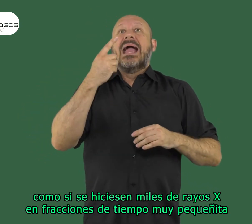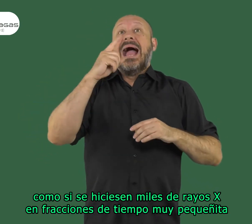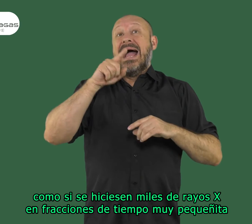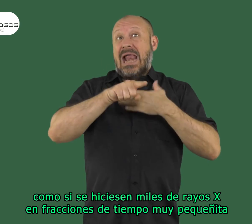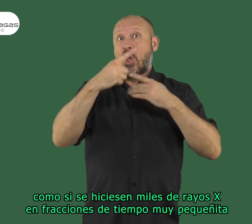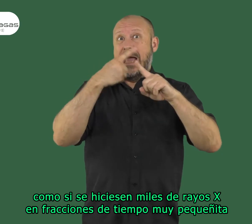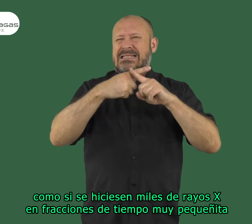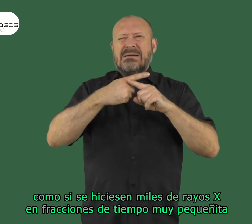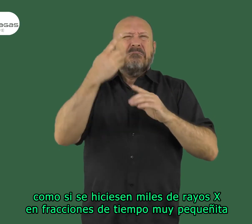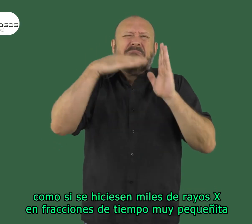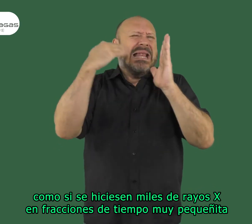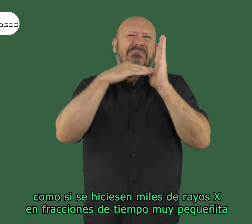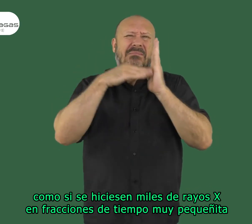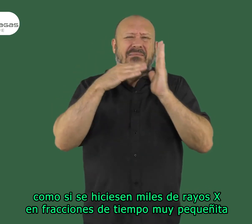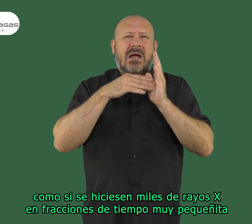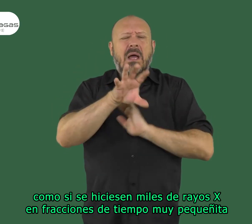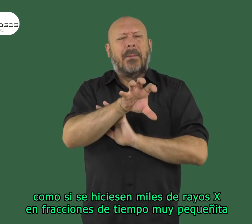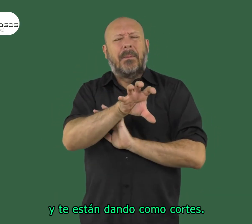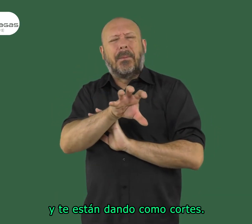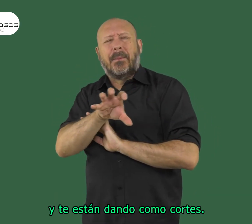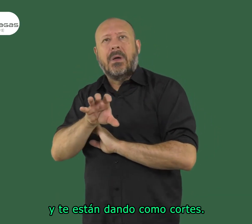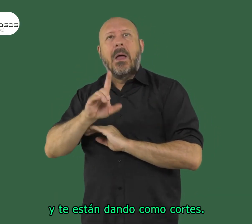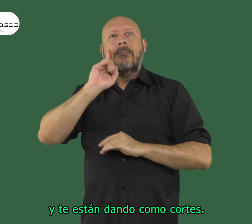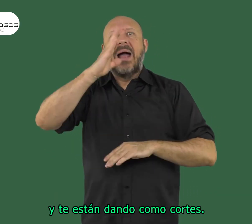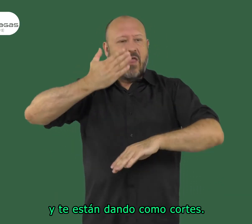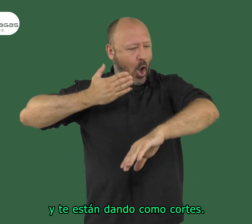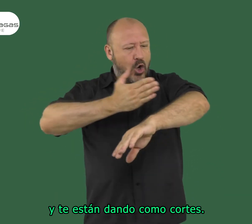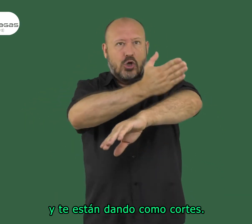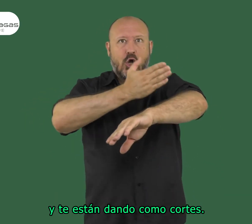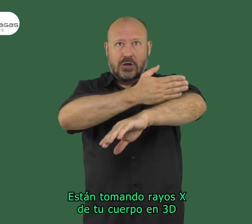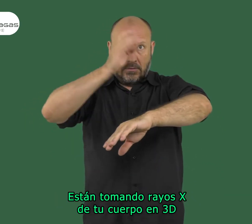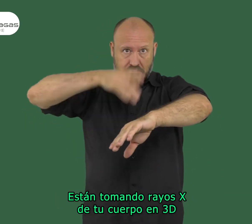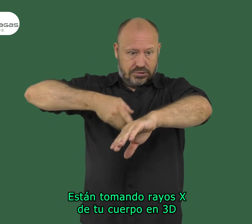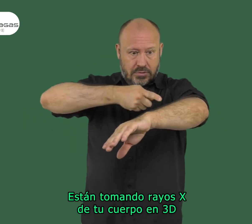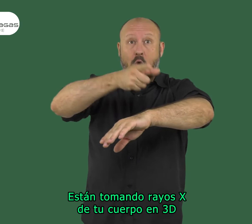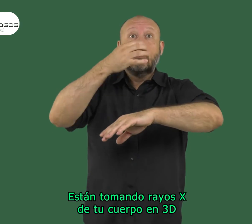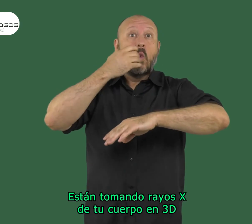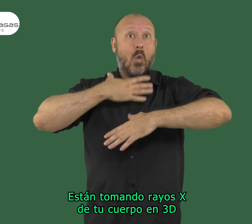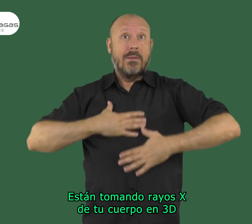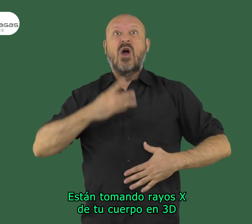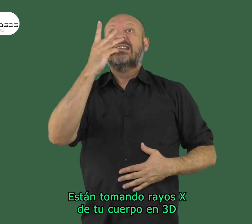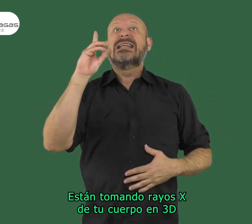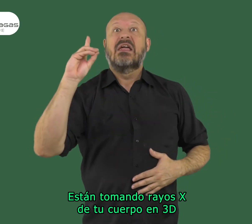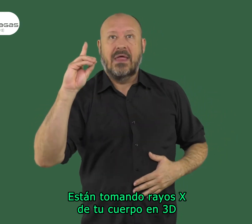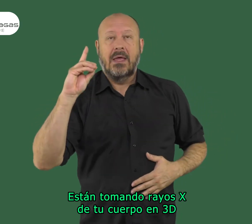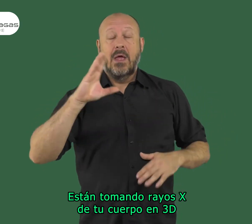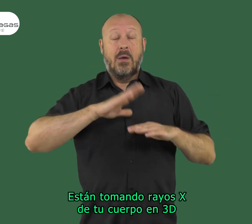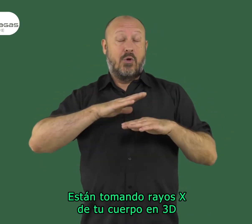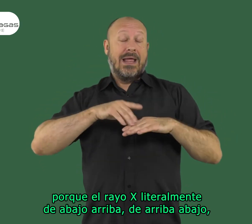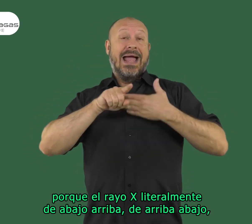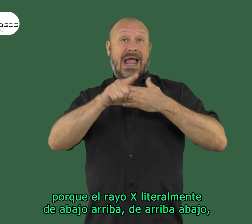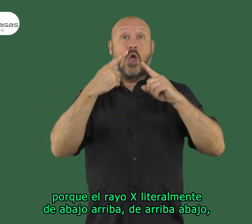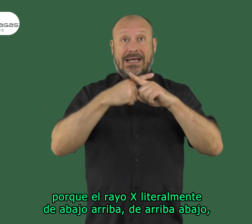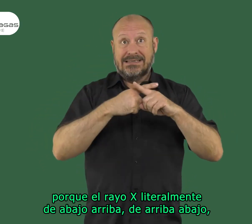hiciesen miles de rayos X en fracciones de tiempo muy pequeñitas y te están dando como cortes. Están tomando rayos X de tu cuerpo en